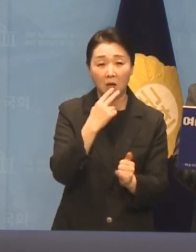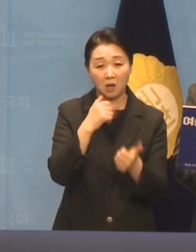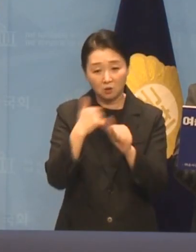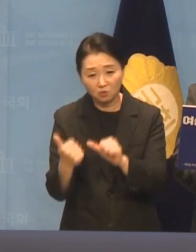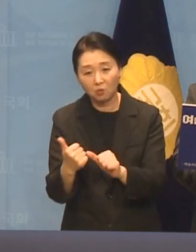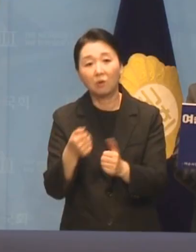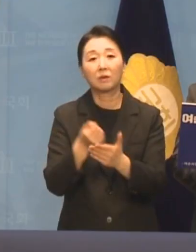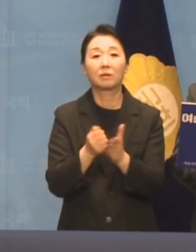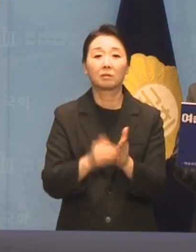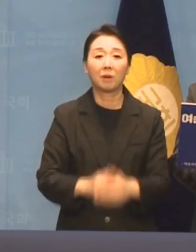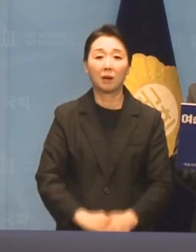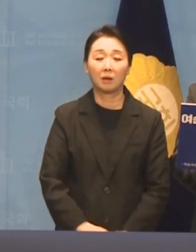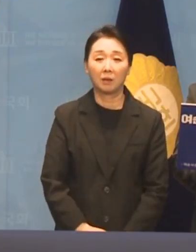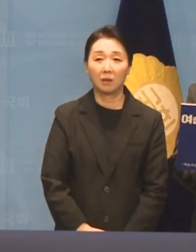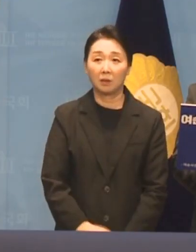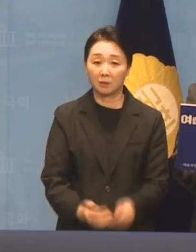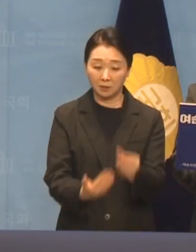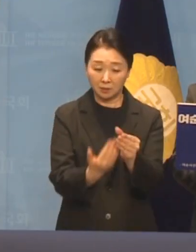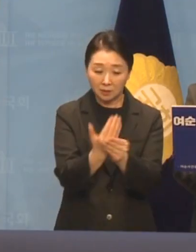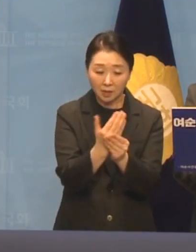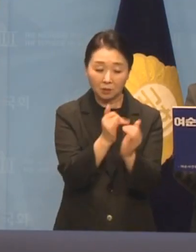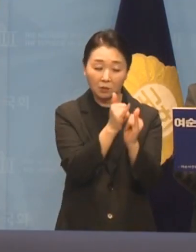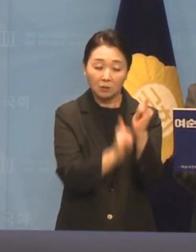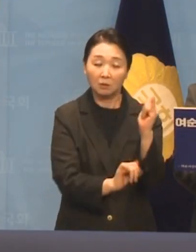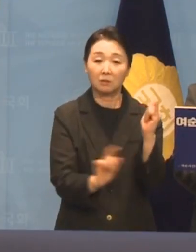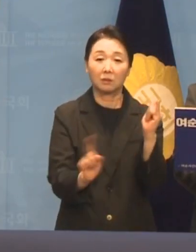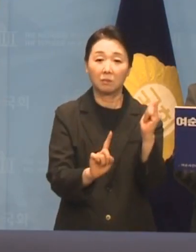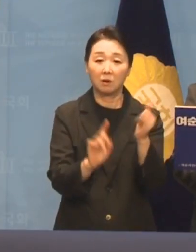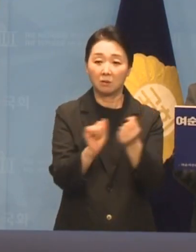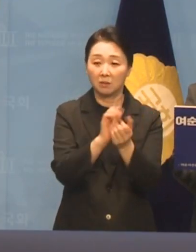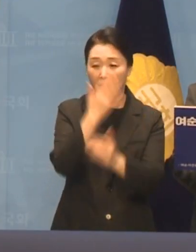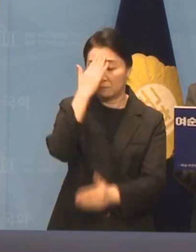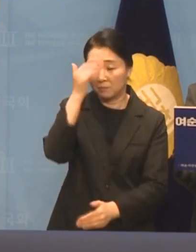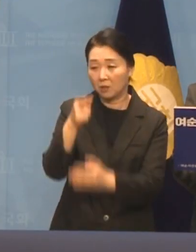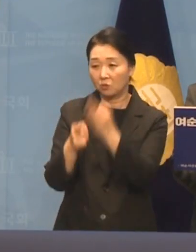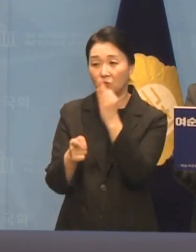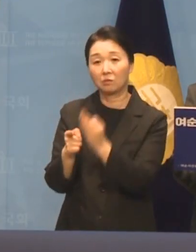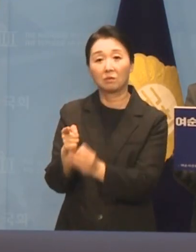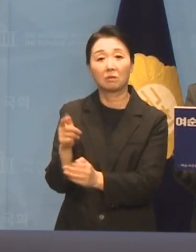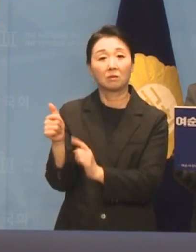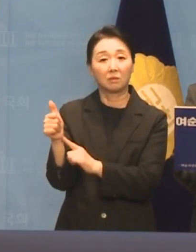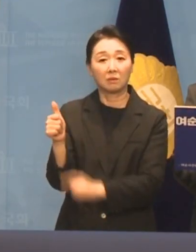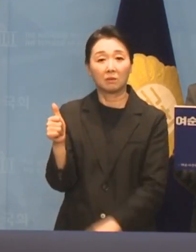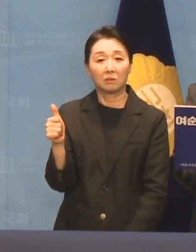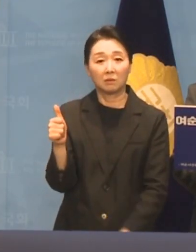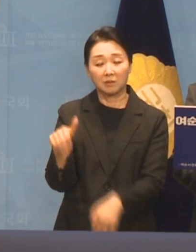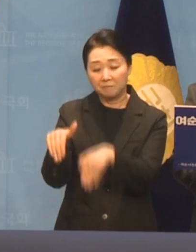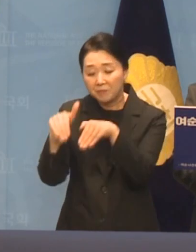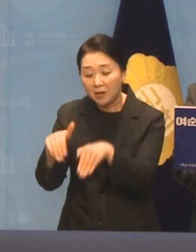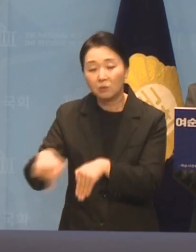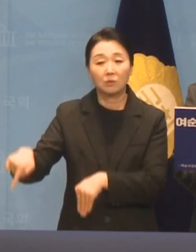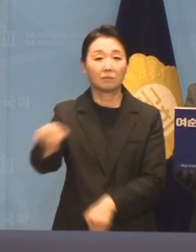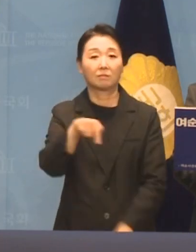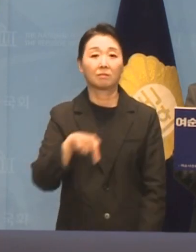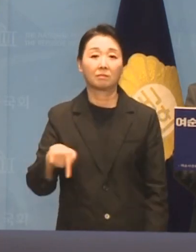결정되었습니다. 여순 사건의 역사는 내란 수괴 윤석열과 그